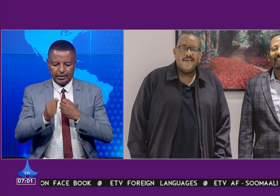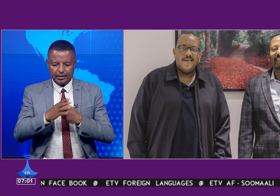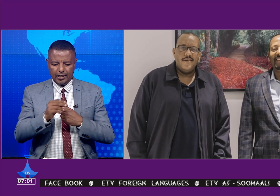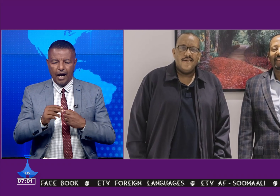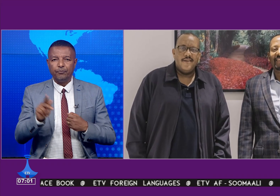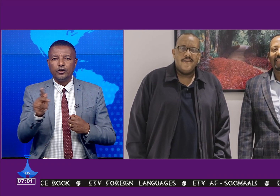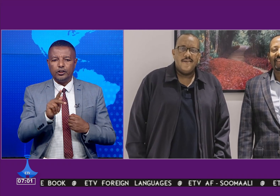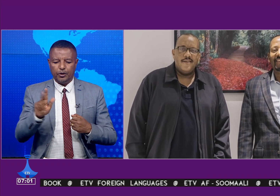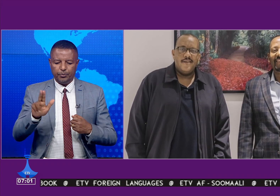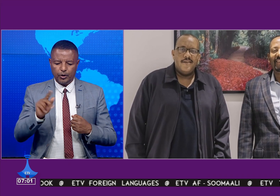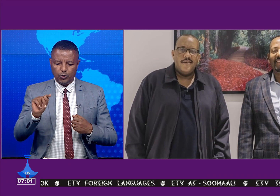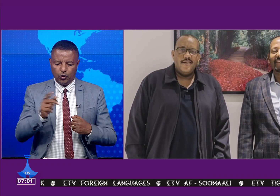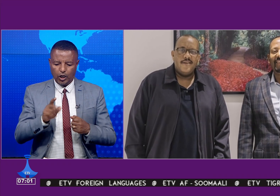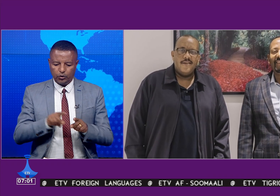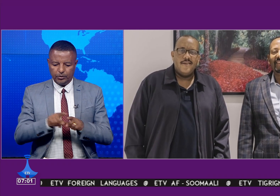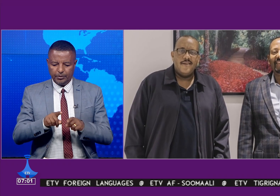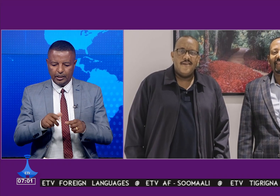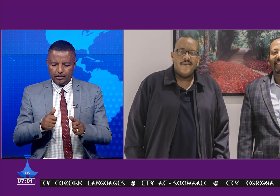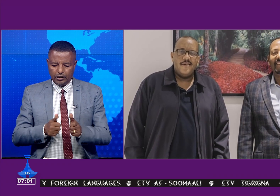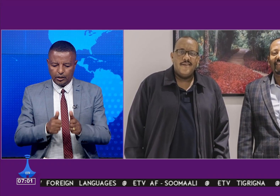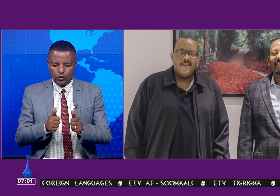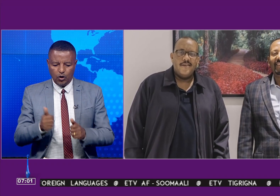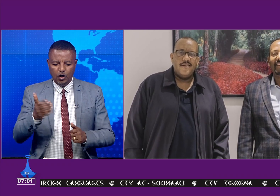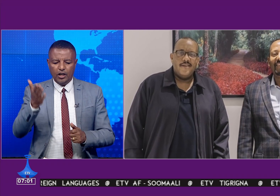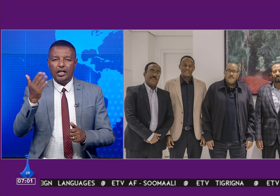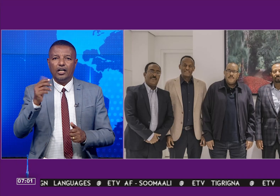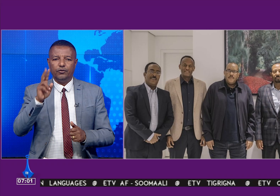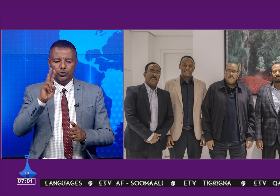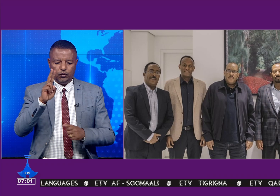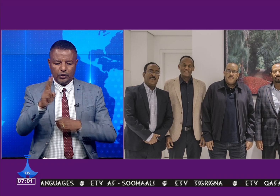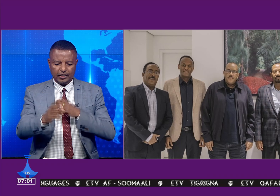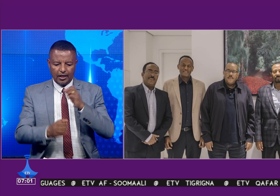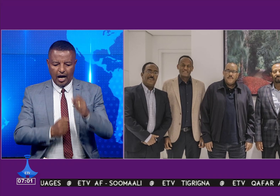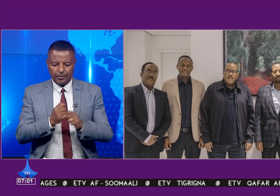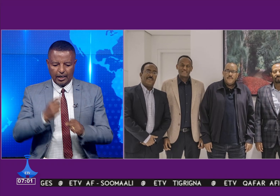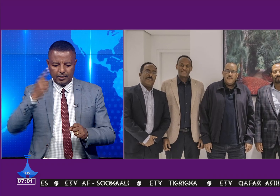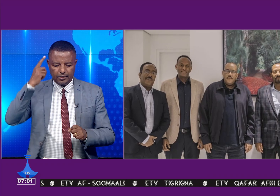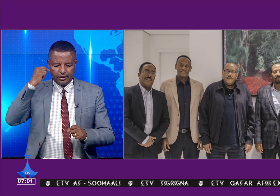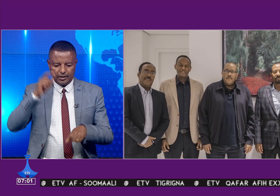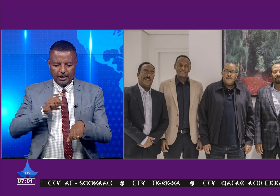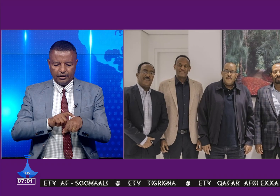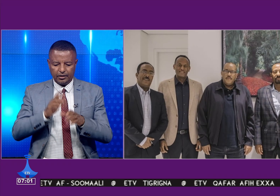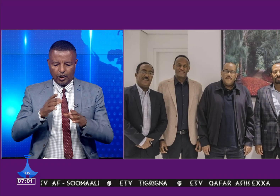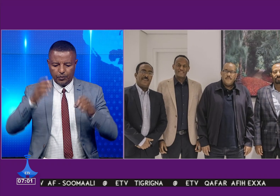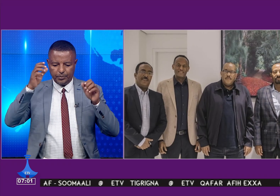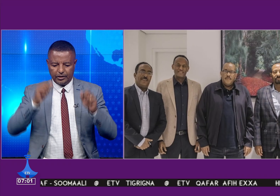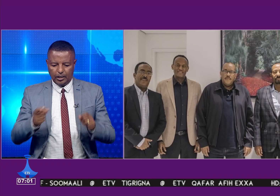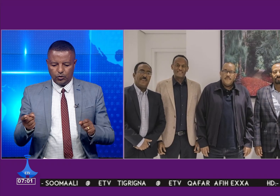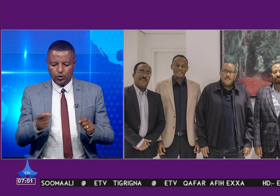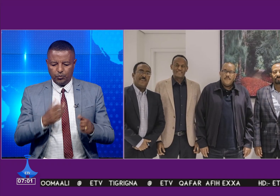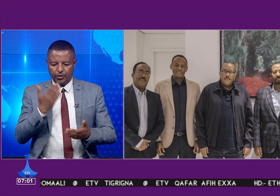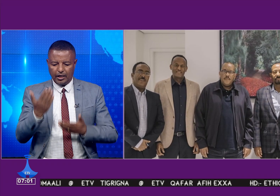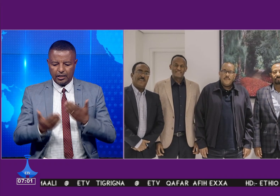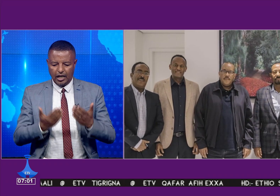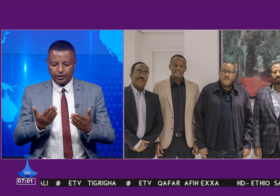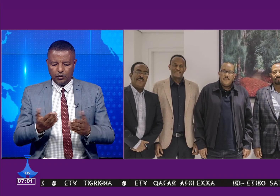2015 መሰረትና የፕሪቶሪያው ስምምነት ተከትሎ ላለፉት 2 ዓመታት የትግራይ ጊዜያዊ ፕሬዝዳንት